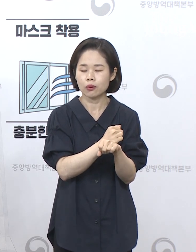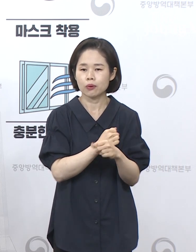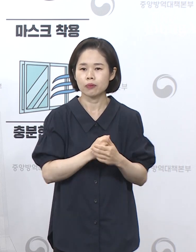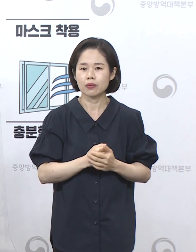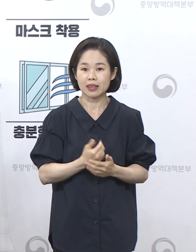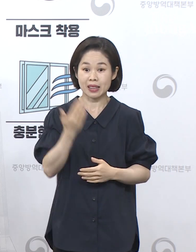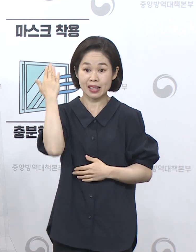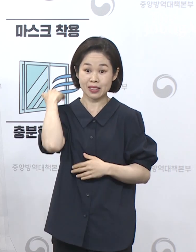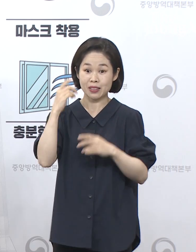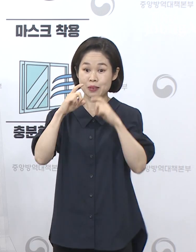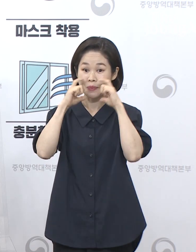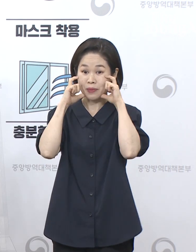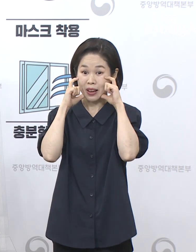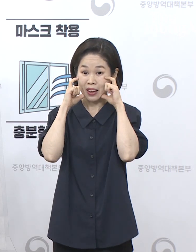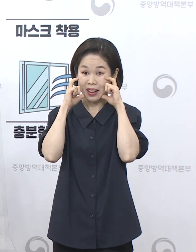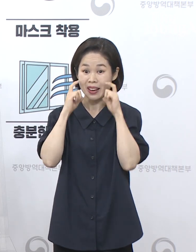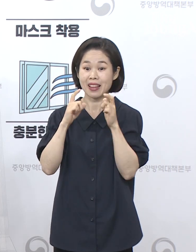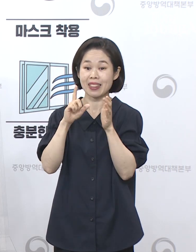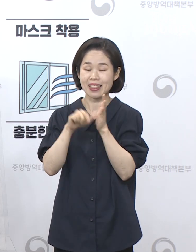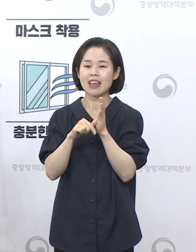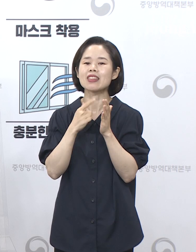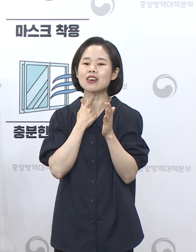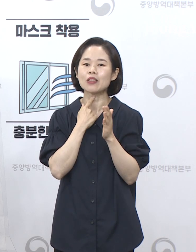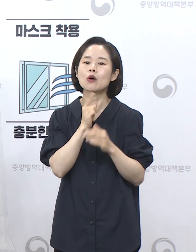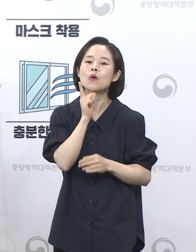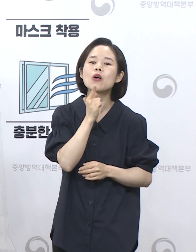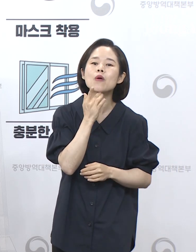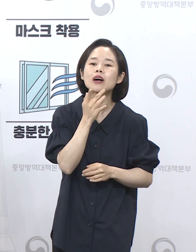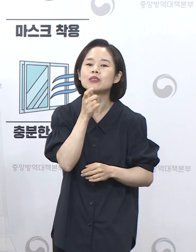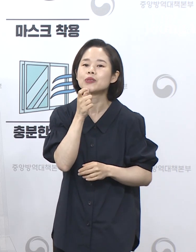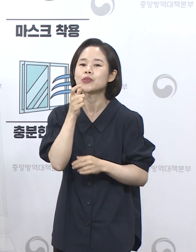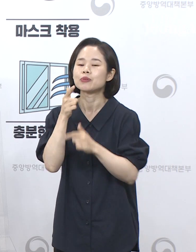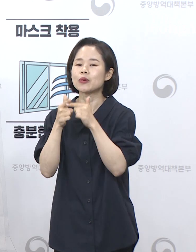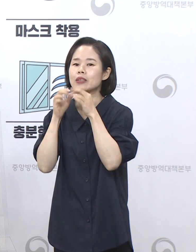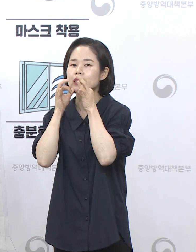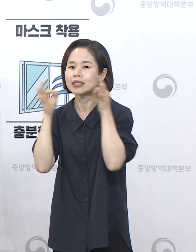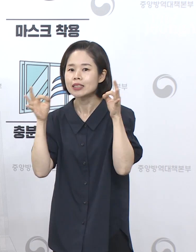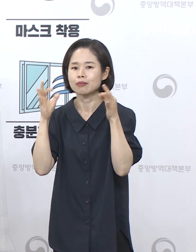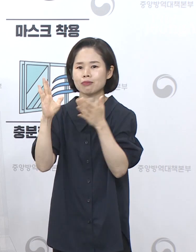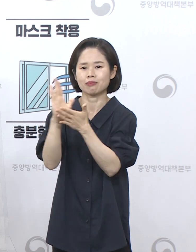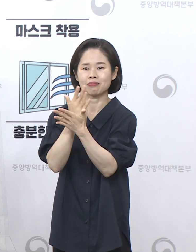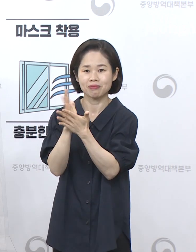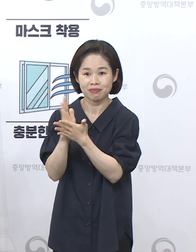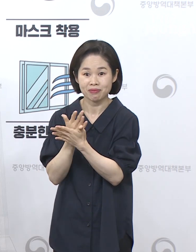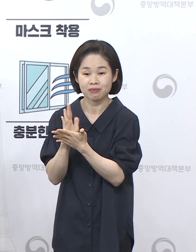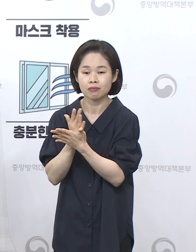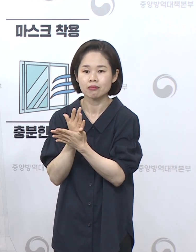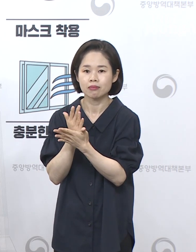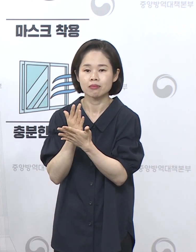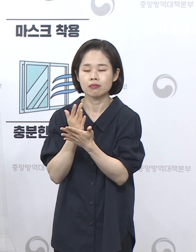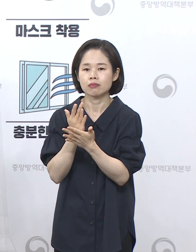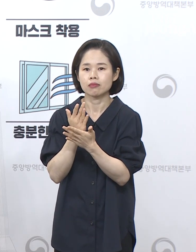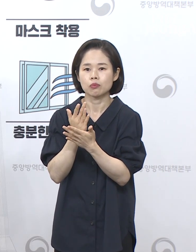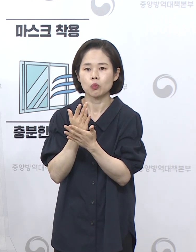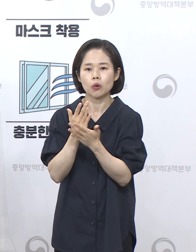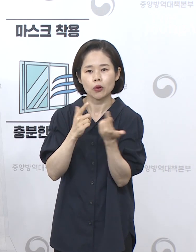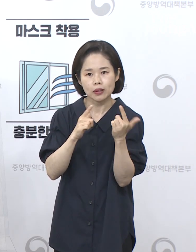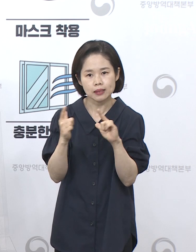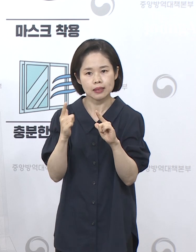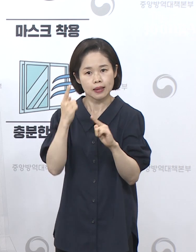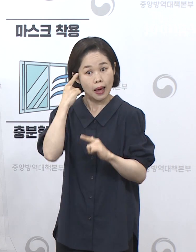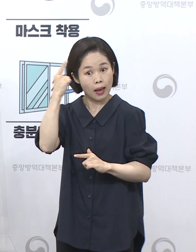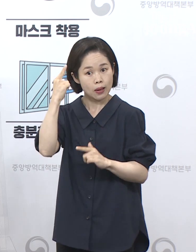마스크와 같은 오브제나 아니면은 다른 연령층에 따른 그런 접종 분산이나 하는 그런 다양한 방법을